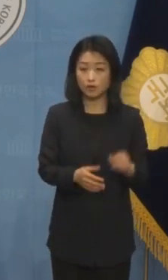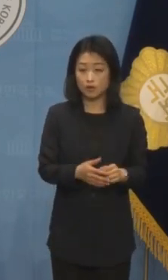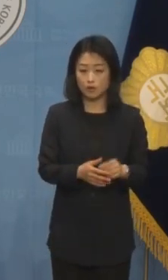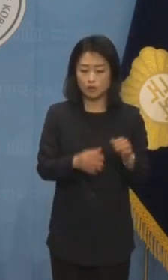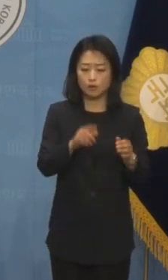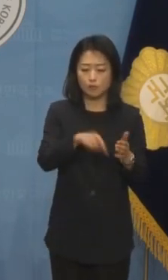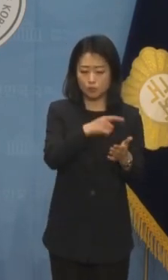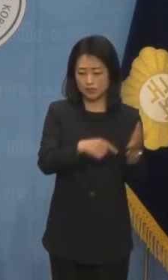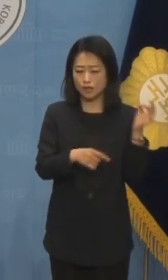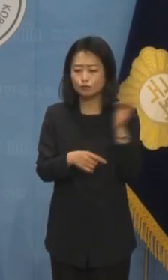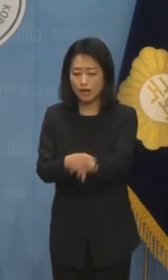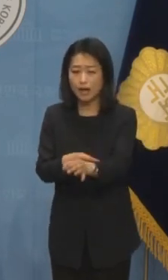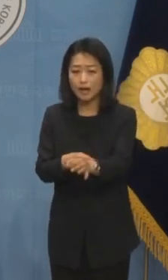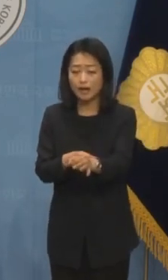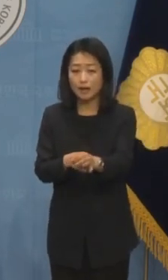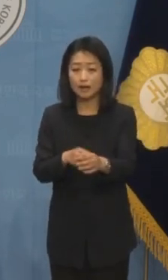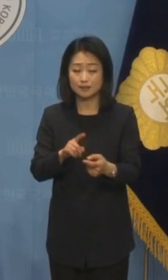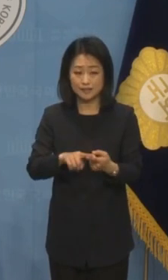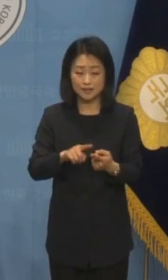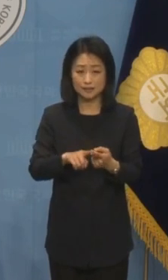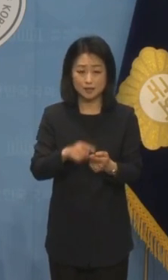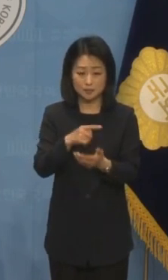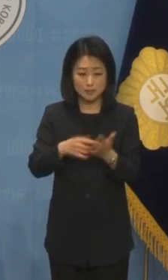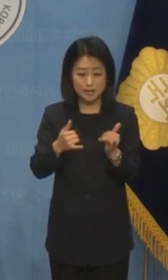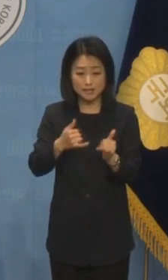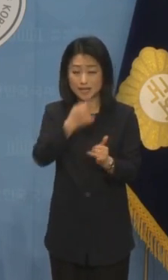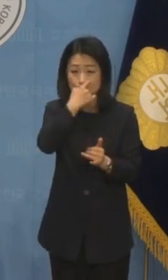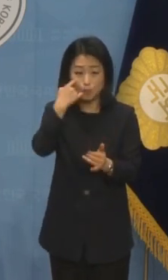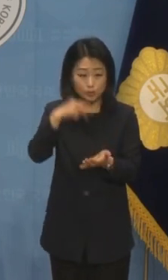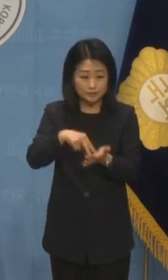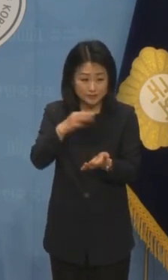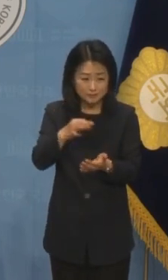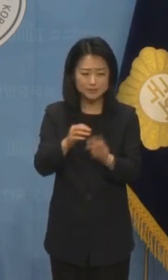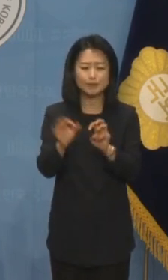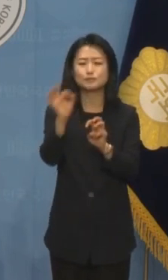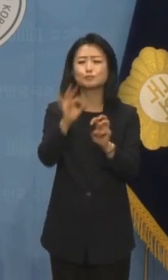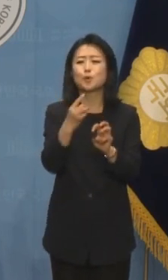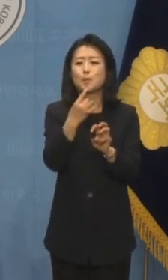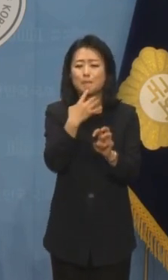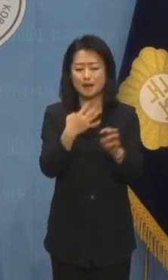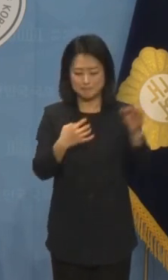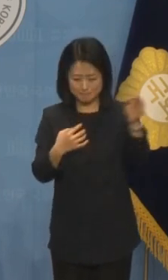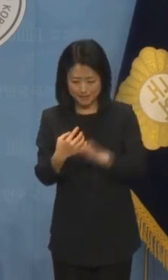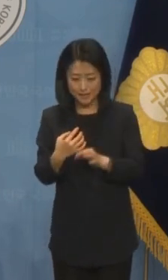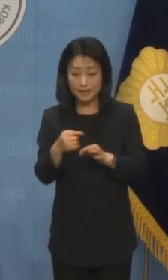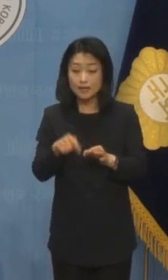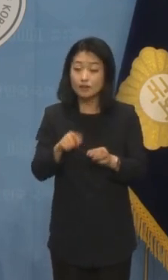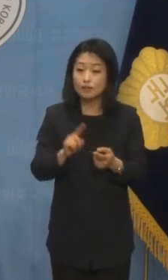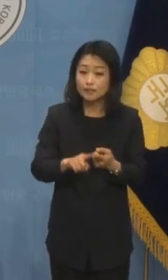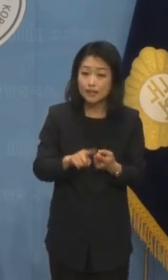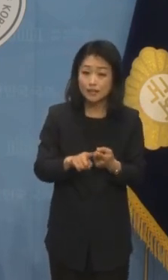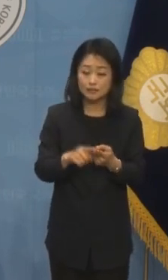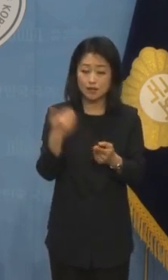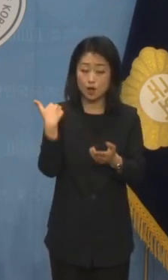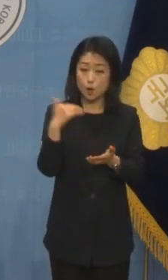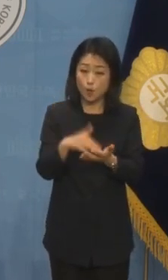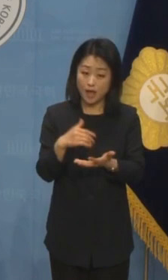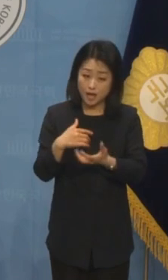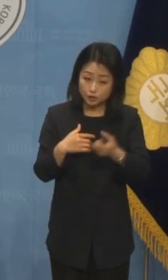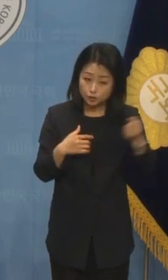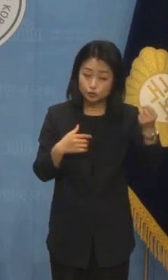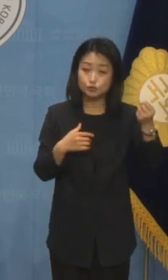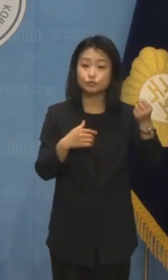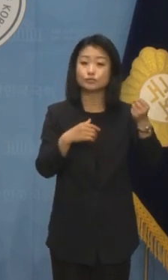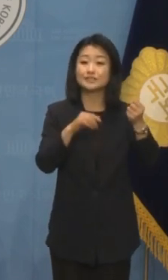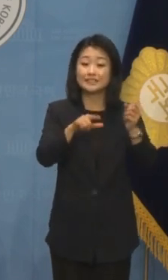돌려받는 보증금은 30%밖에 되지 않습니다. 그런데 이 법의 중요한 점은 이를 회수하기 위한 그